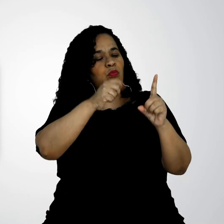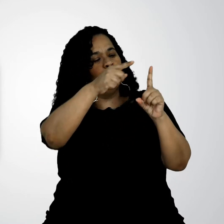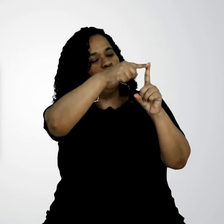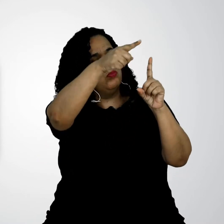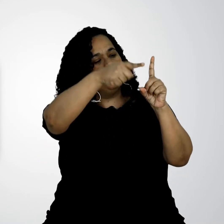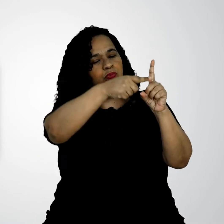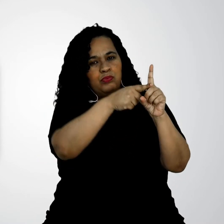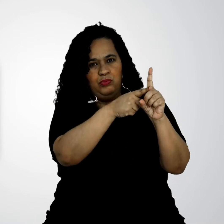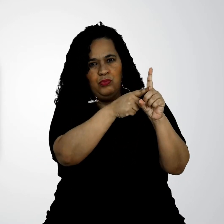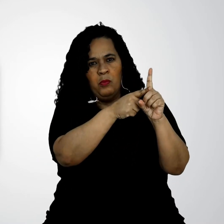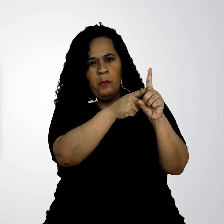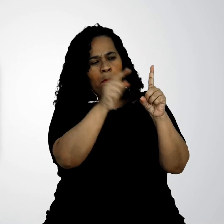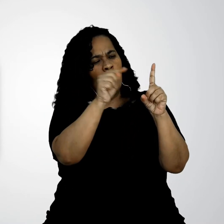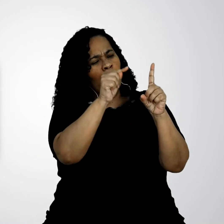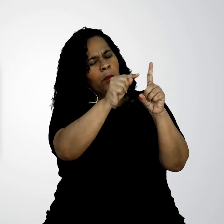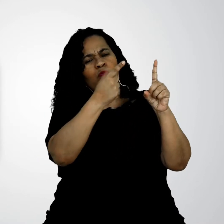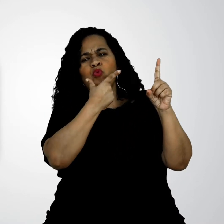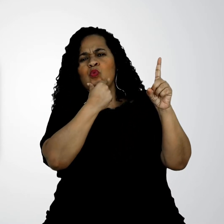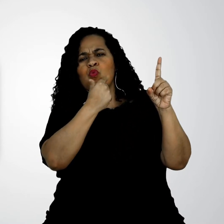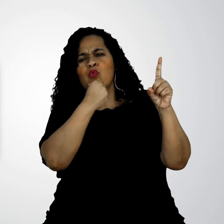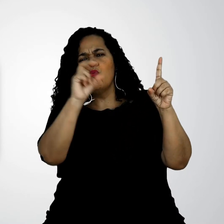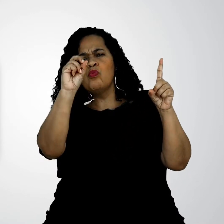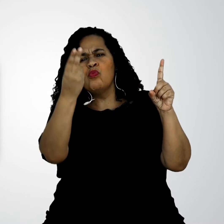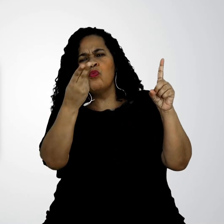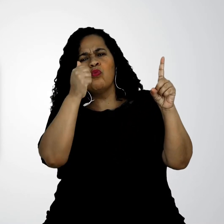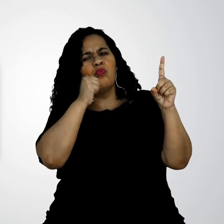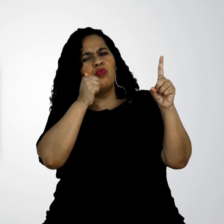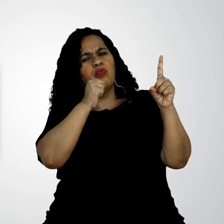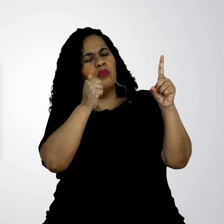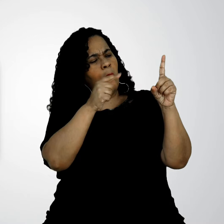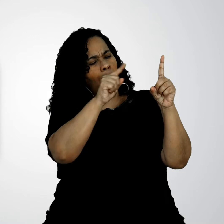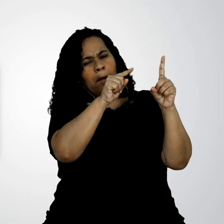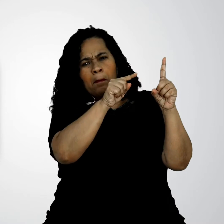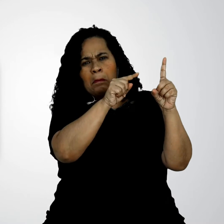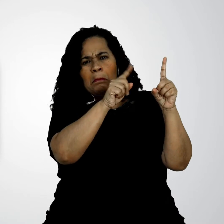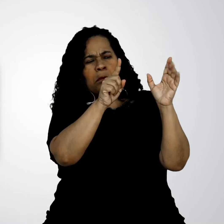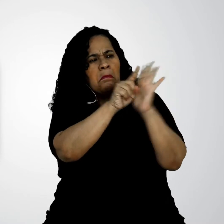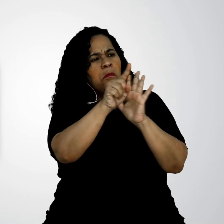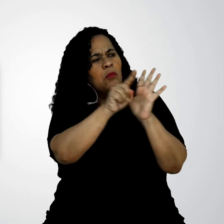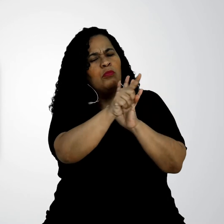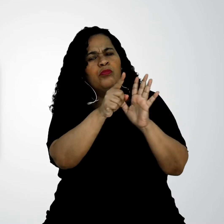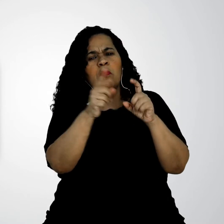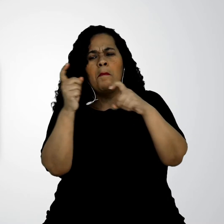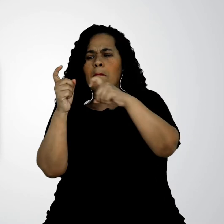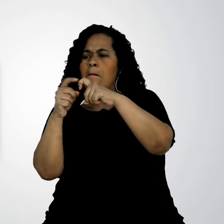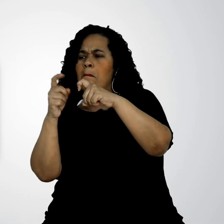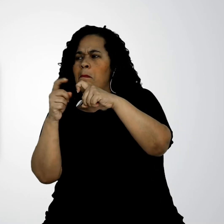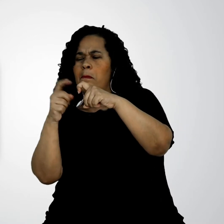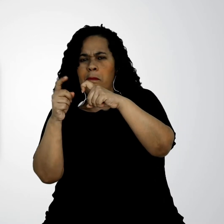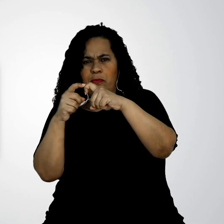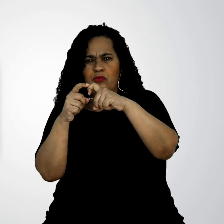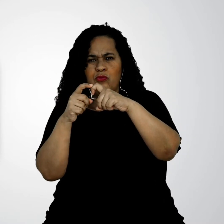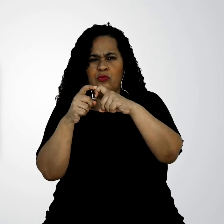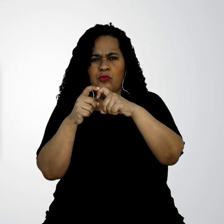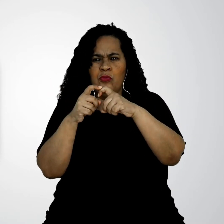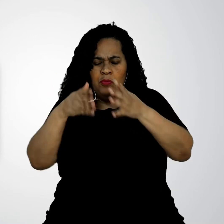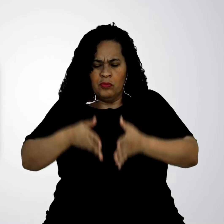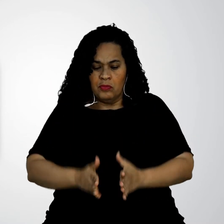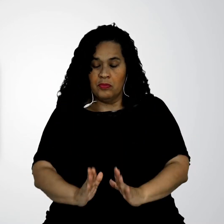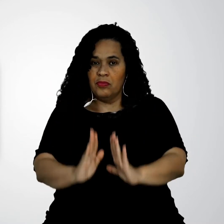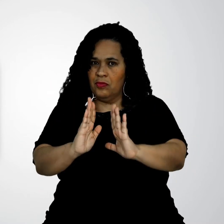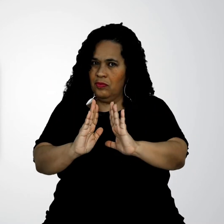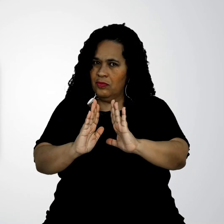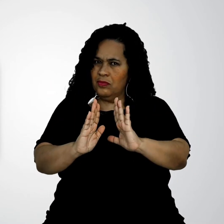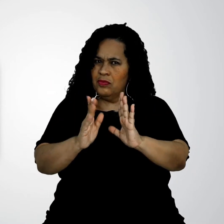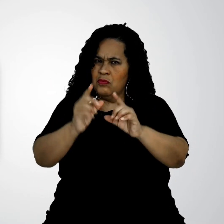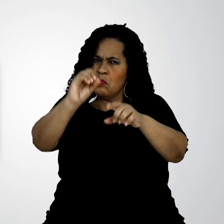é homem ou mulher, e isso é definido quando a criança vem à tona, quando ela nasce, agora até antes, né?